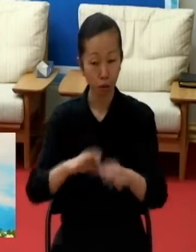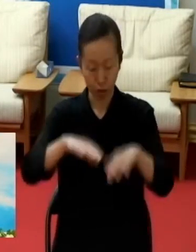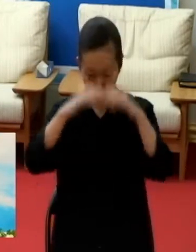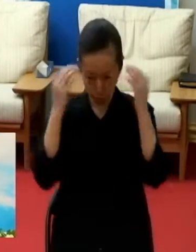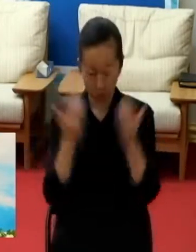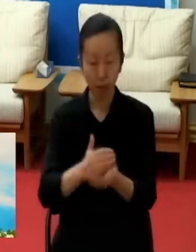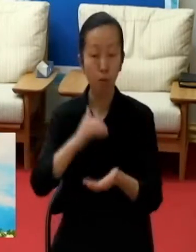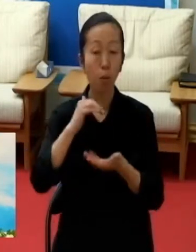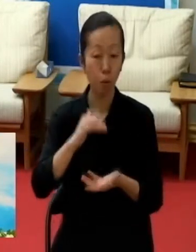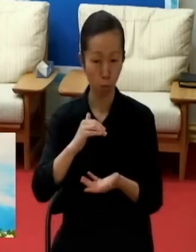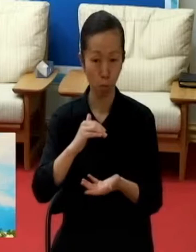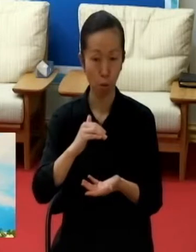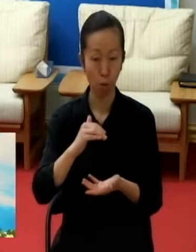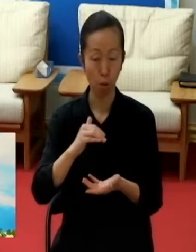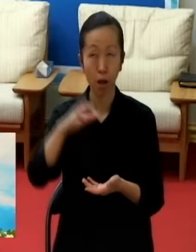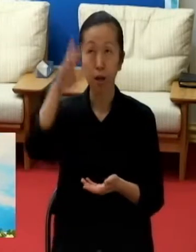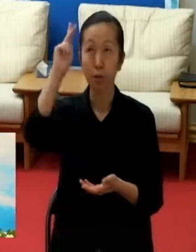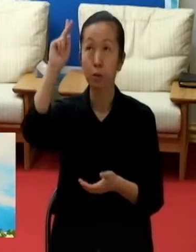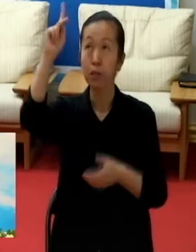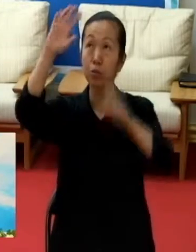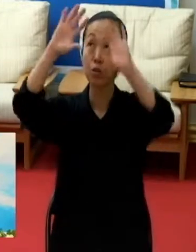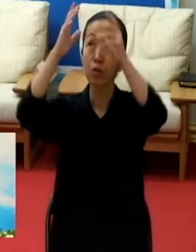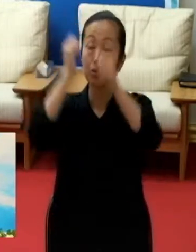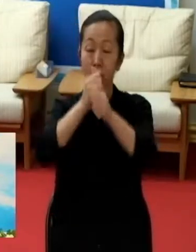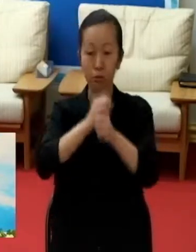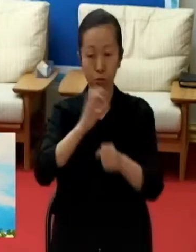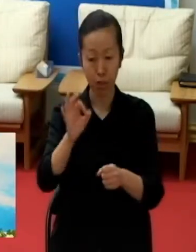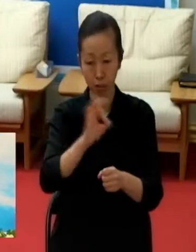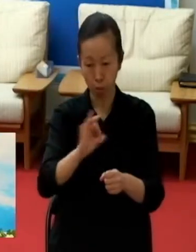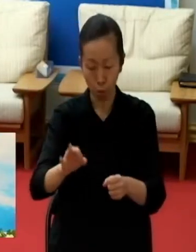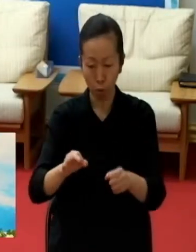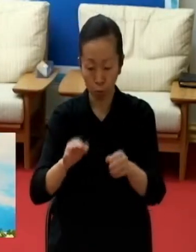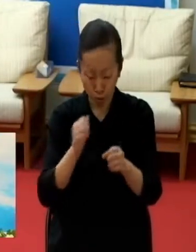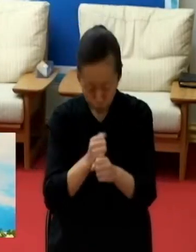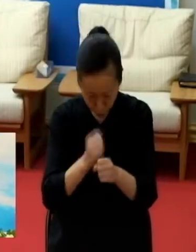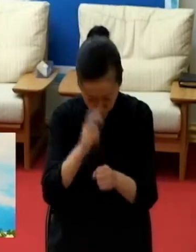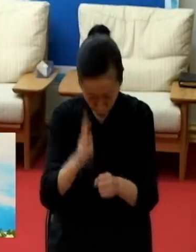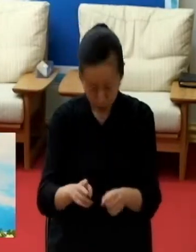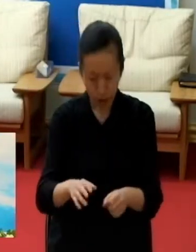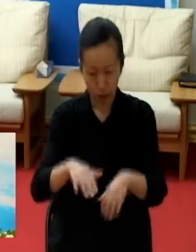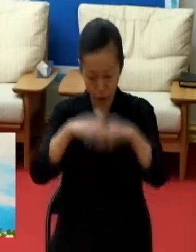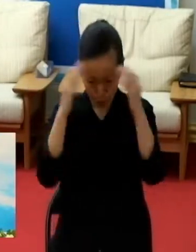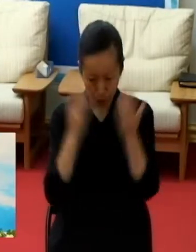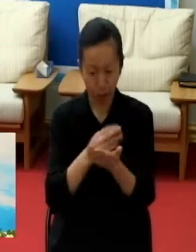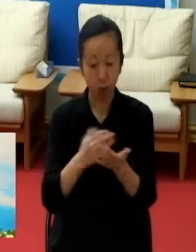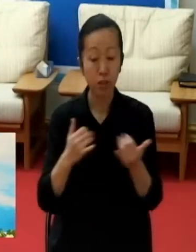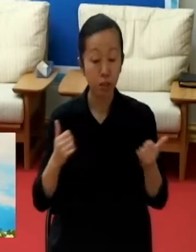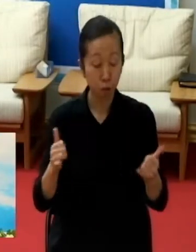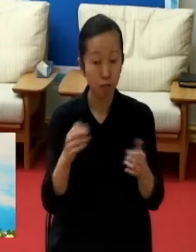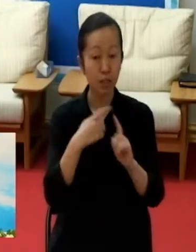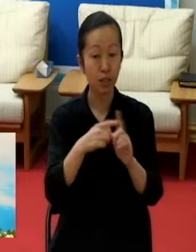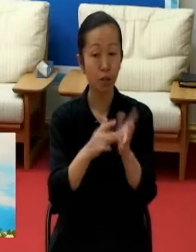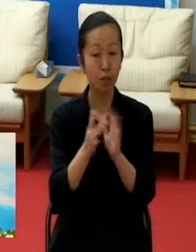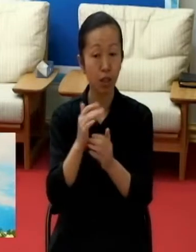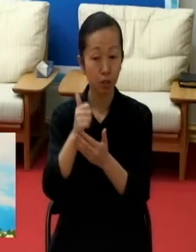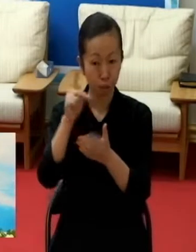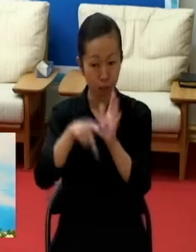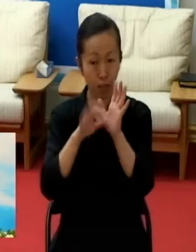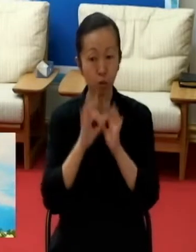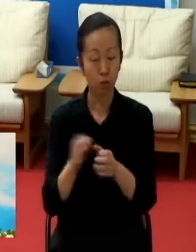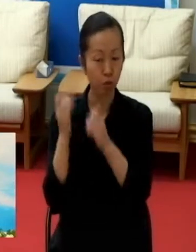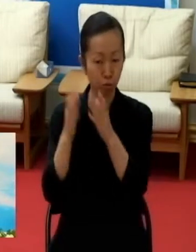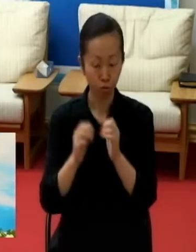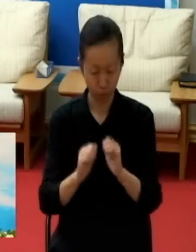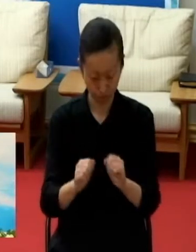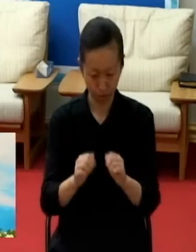てのことを、神の御国の作品を作るように全ての生徒にキリストイエスの皆によってお願いし